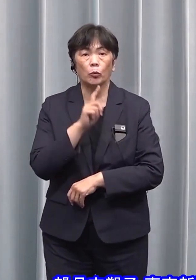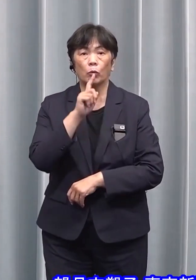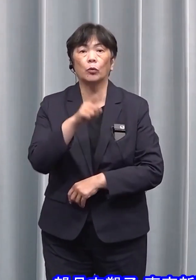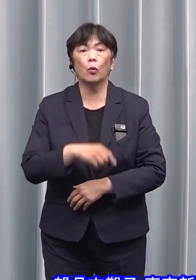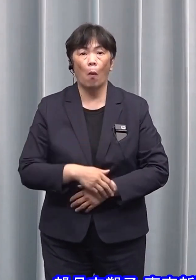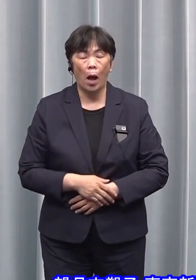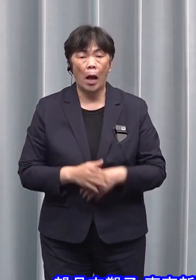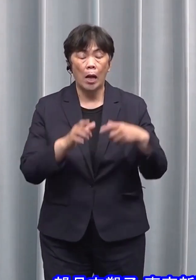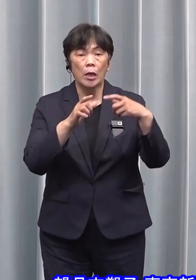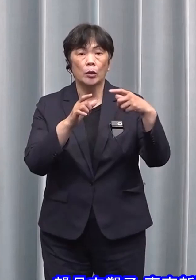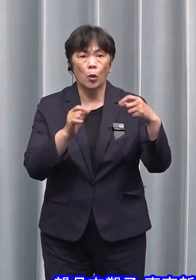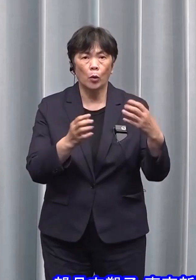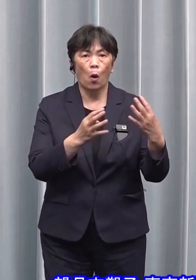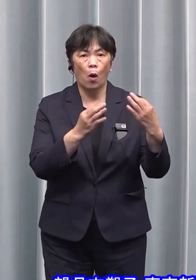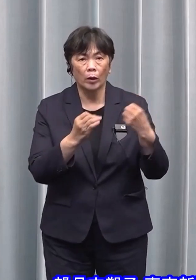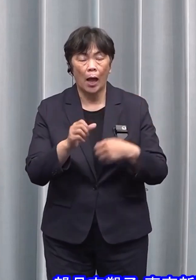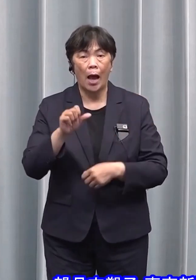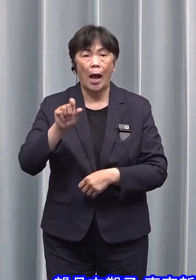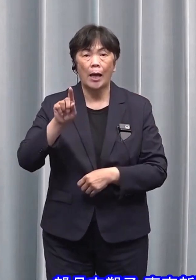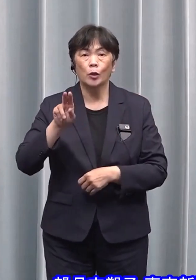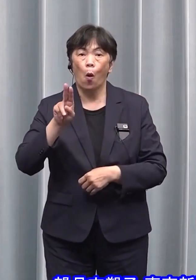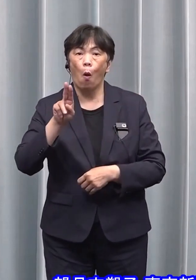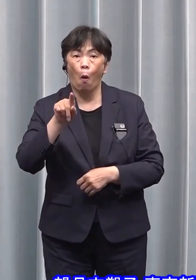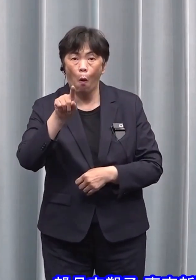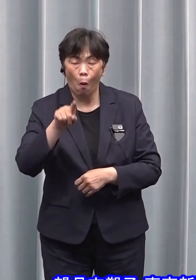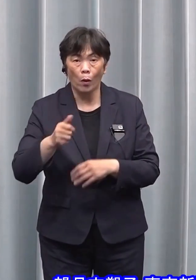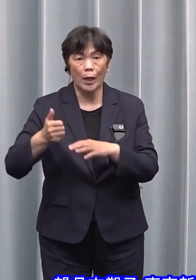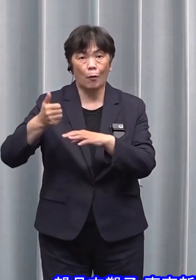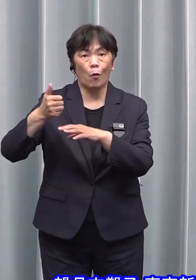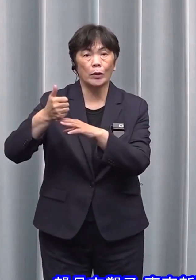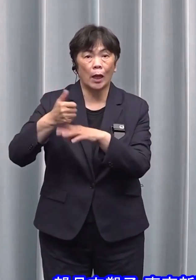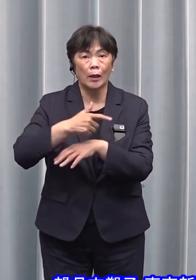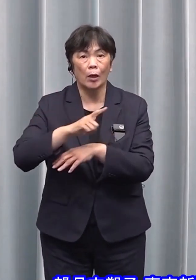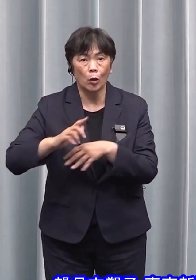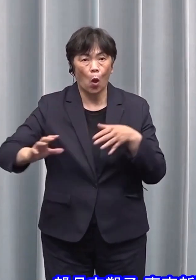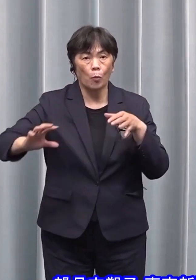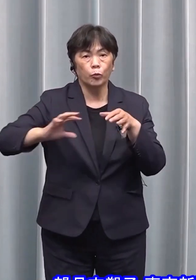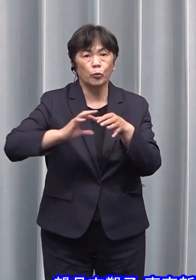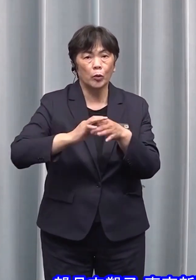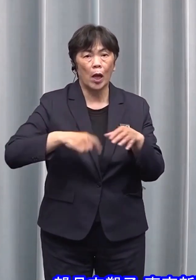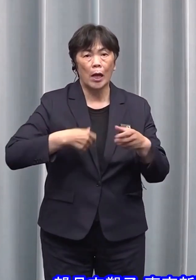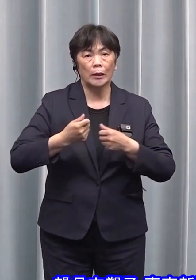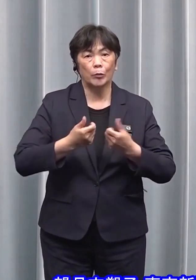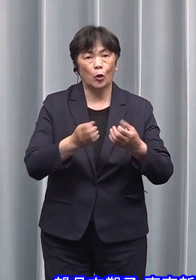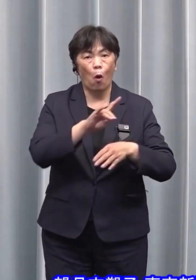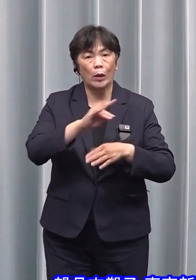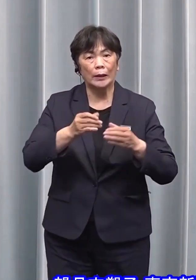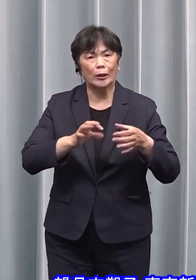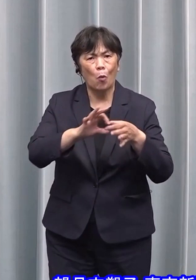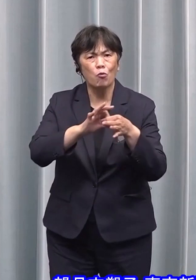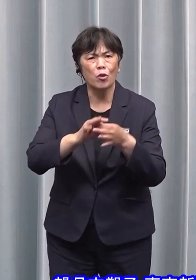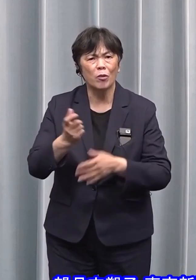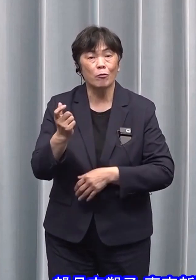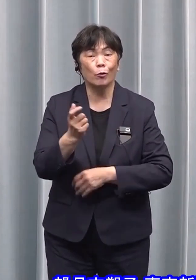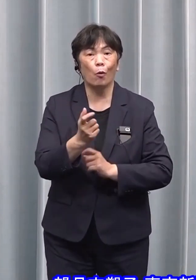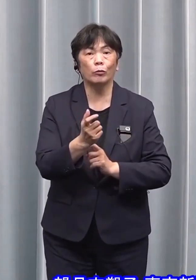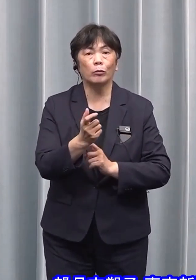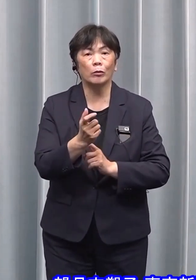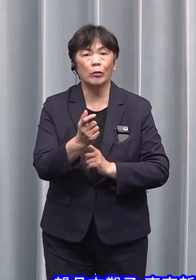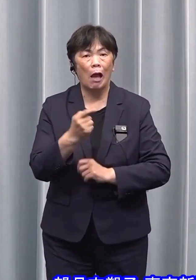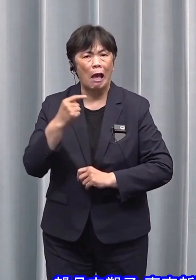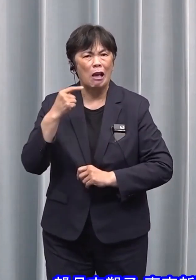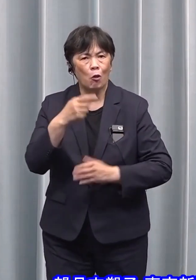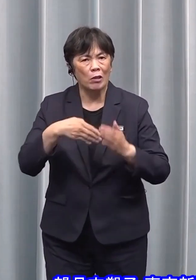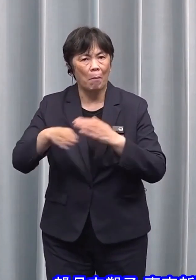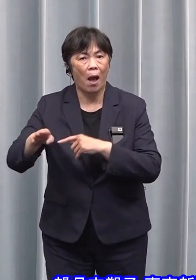の、多くの麻生太郎さんはじめ国会議員、自民党議員との結びつきも、まあ、強く、こういった人たちに強制送